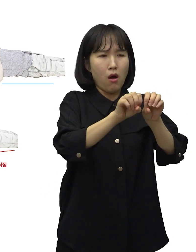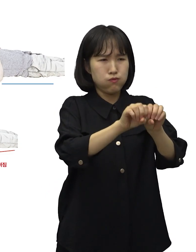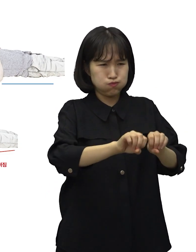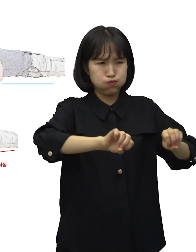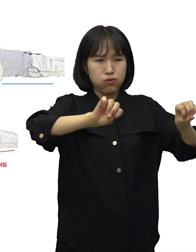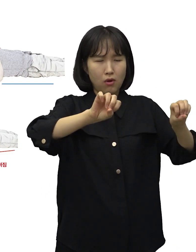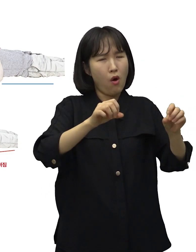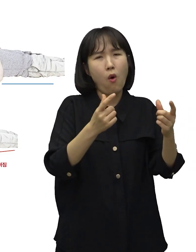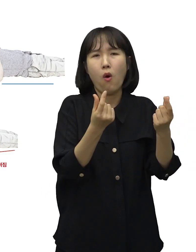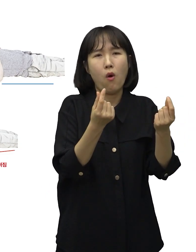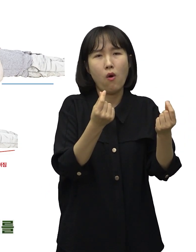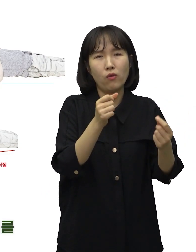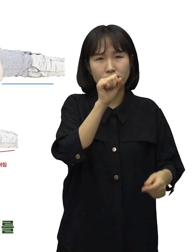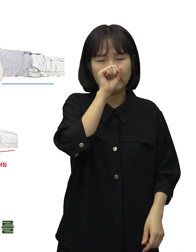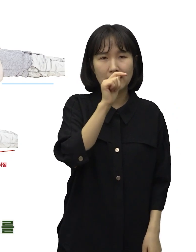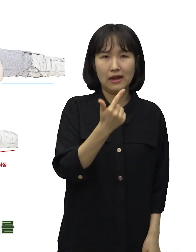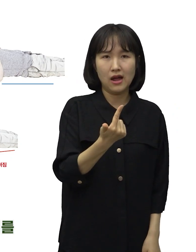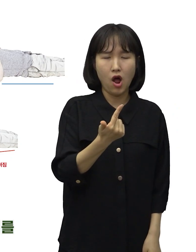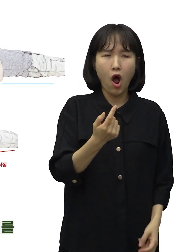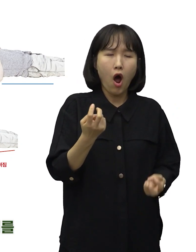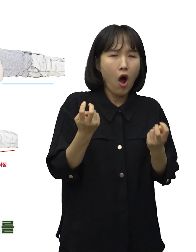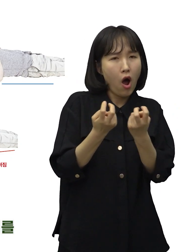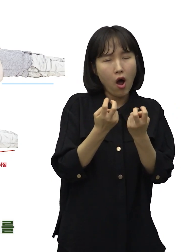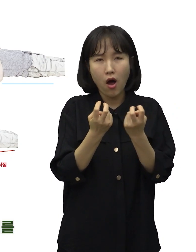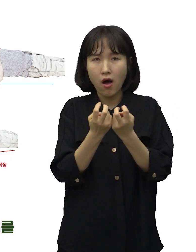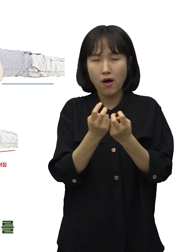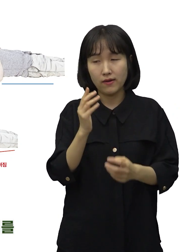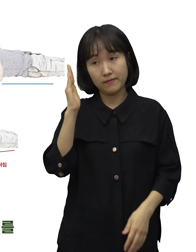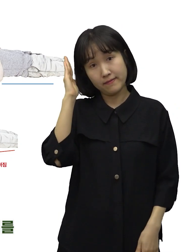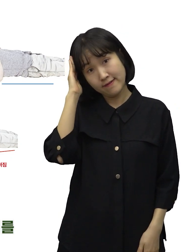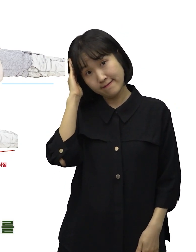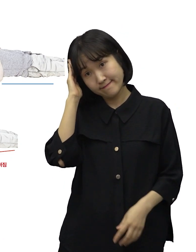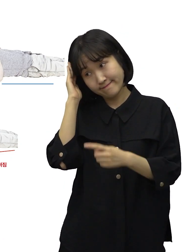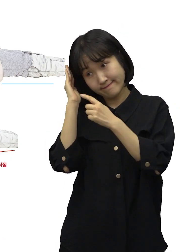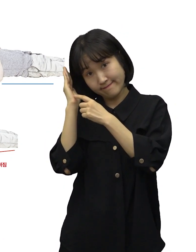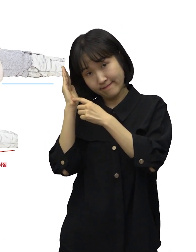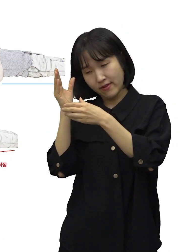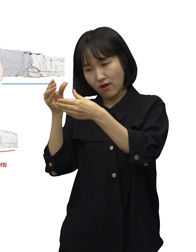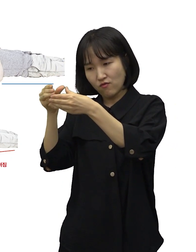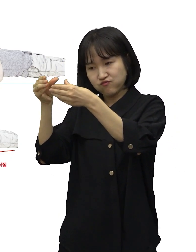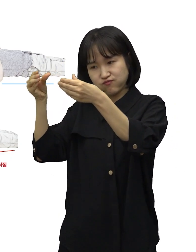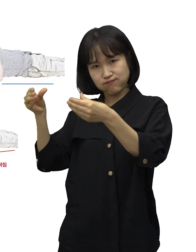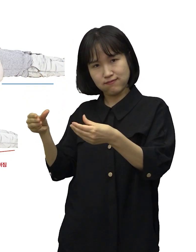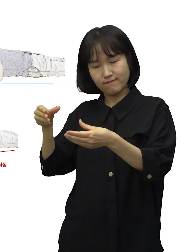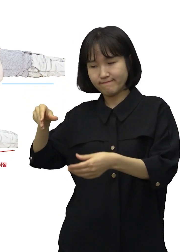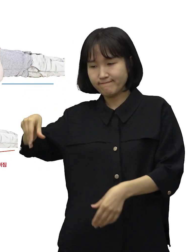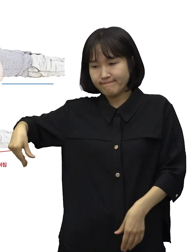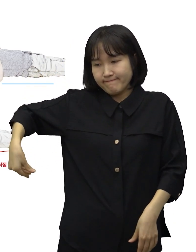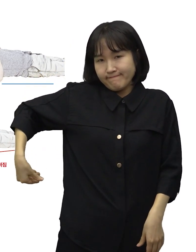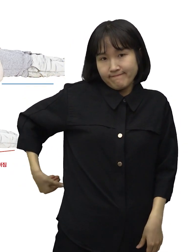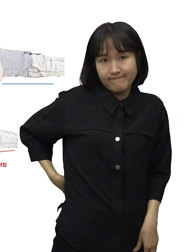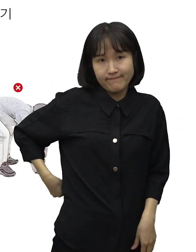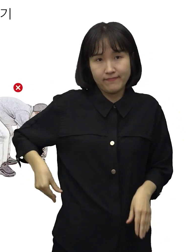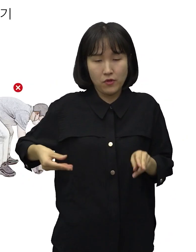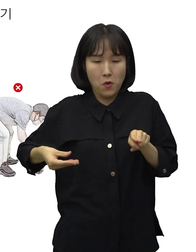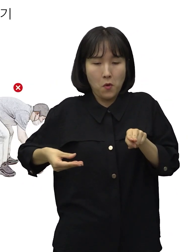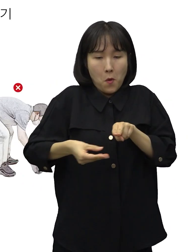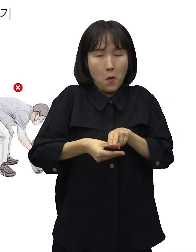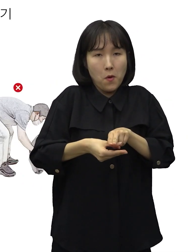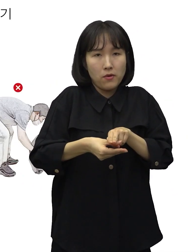좋지 않기 때문에 이때에는 허리를 지지할 수 있는 허리 베개를 사용하는 것이 좋습니다.